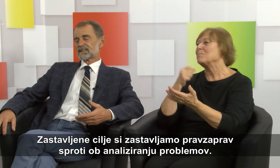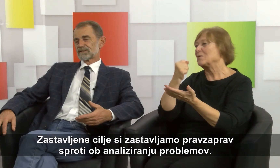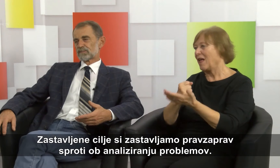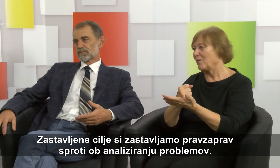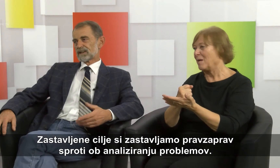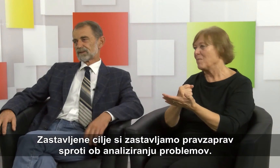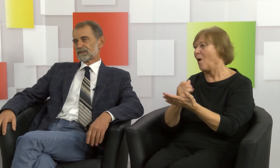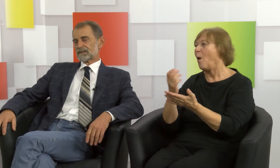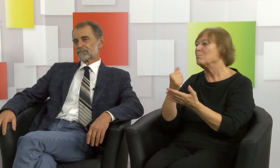analiziranju problemov.